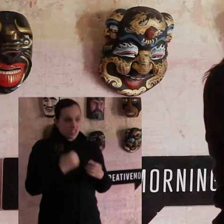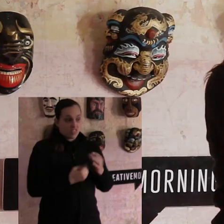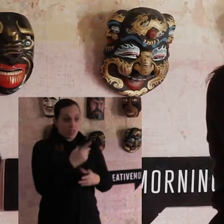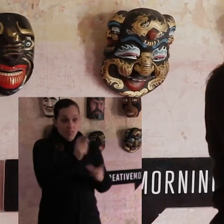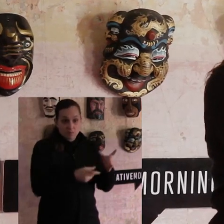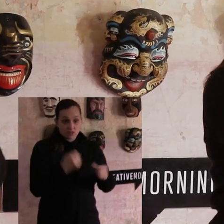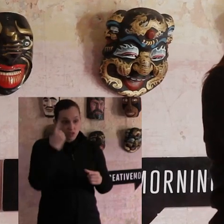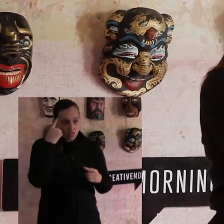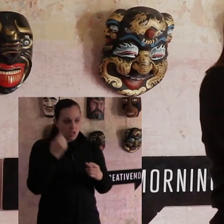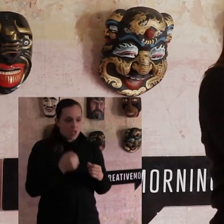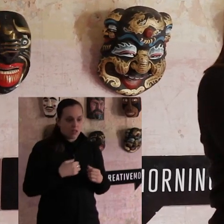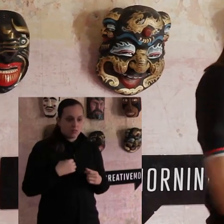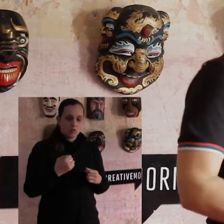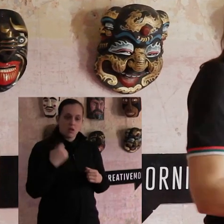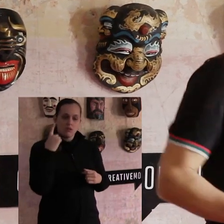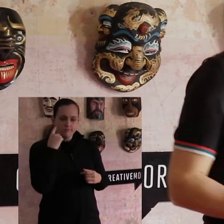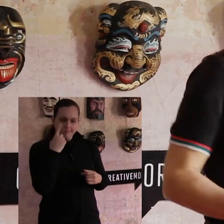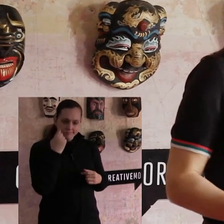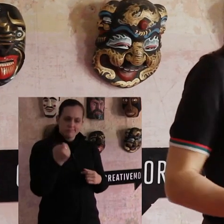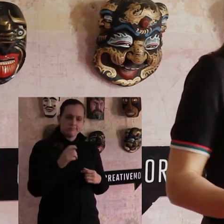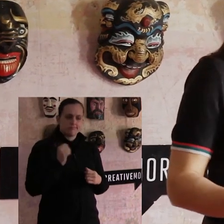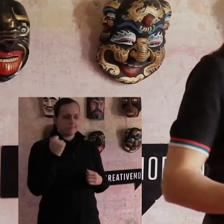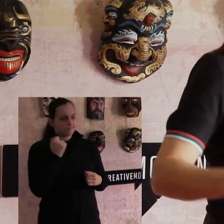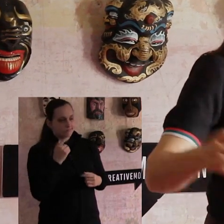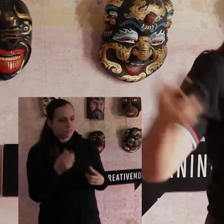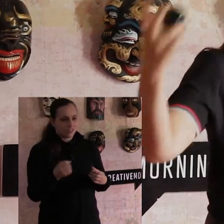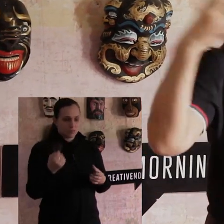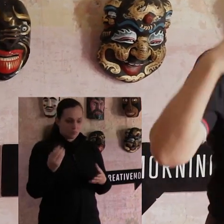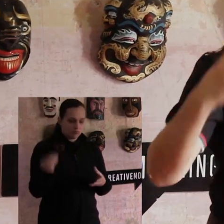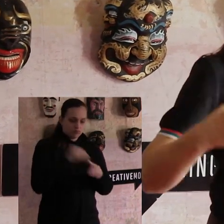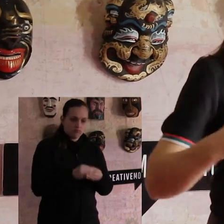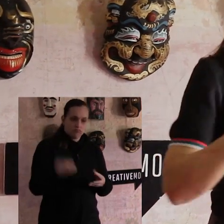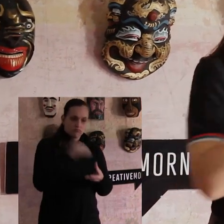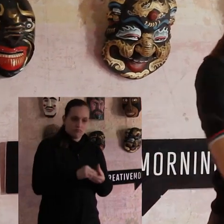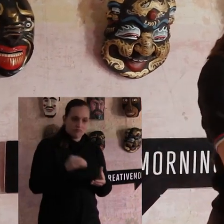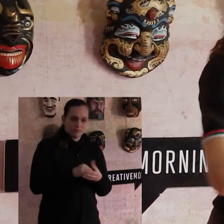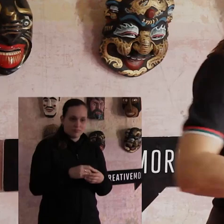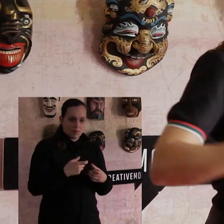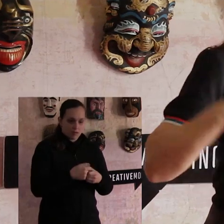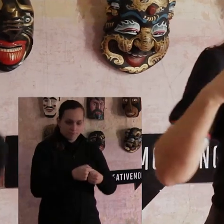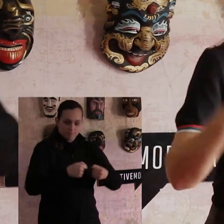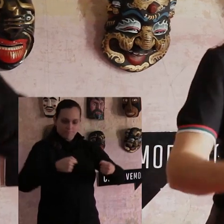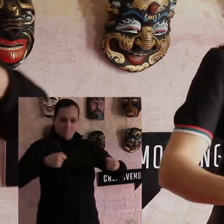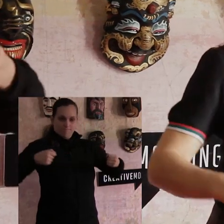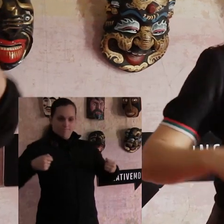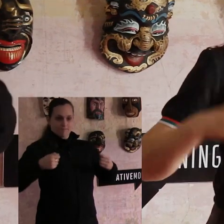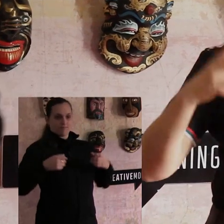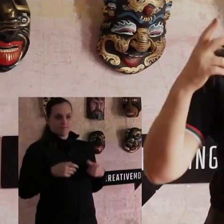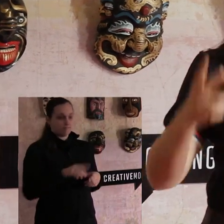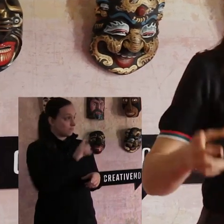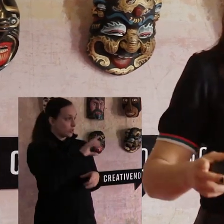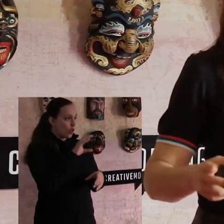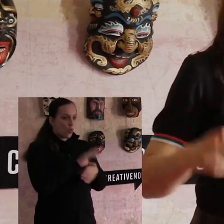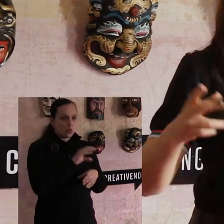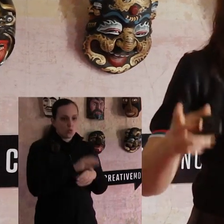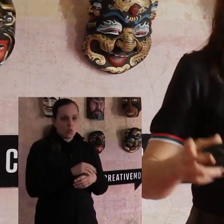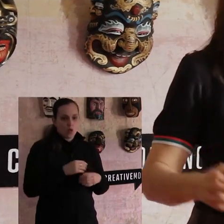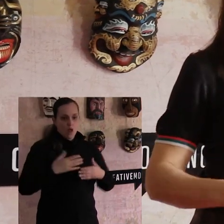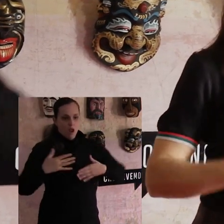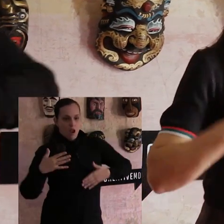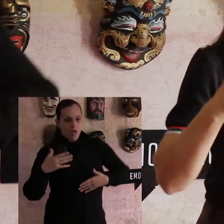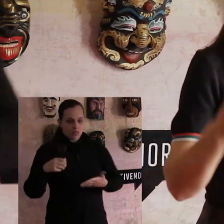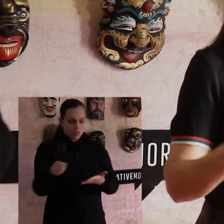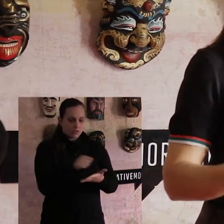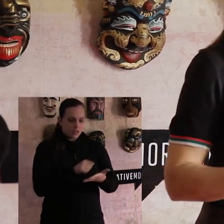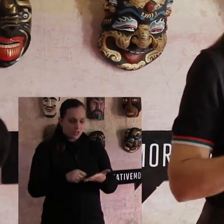no es solo en movimiento, solamente moverse y nada más, sino todo, la pintura, la danza, la